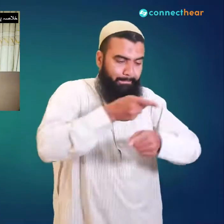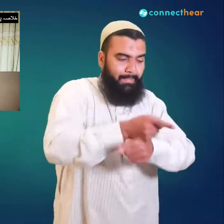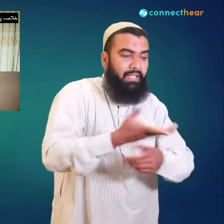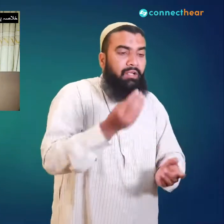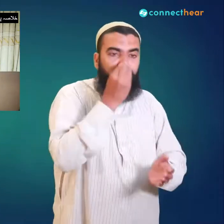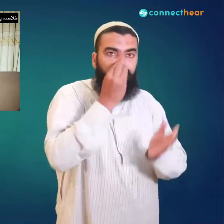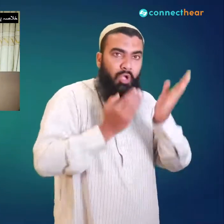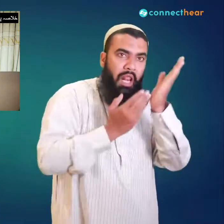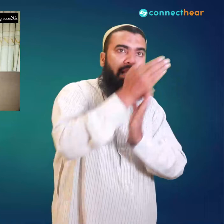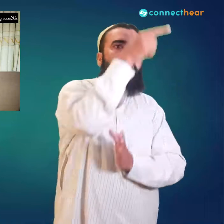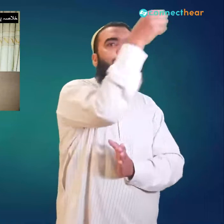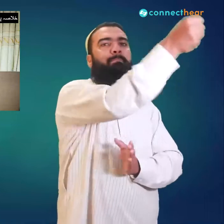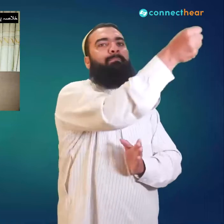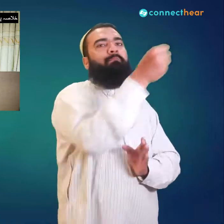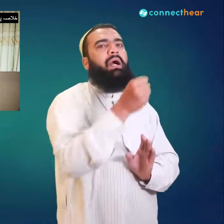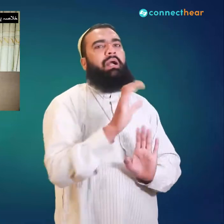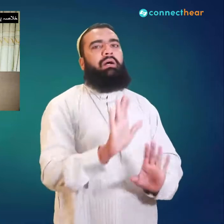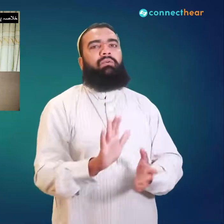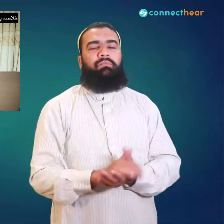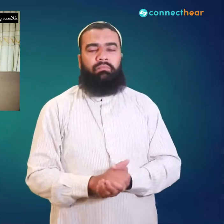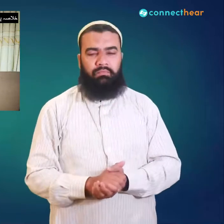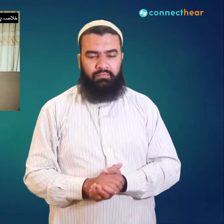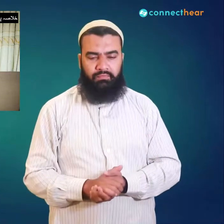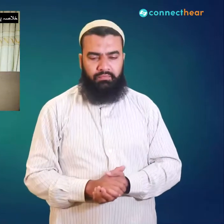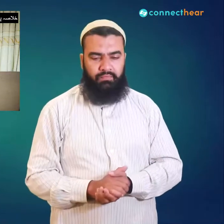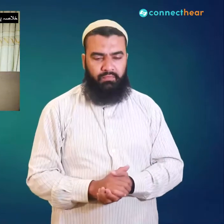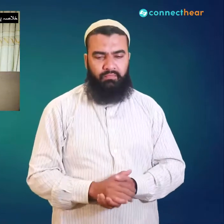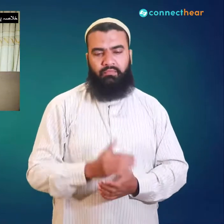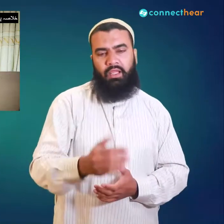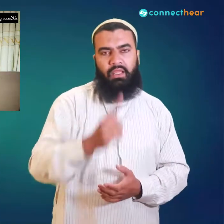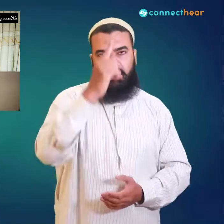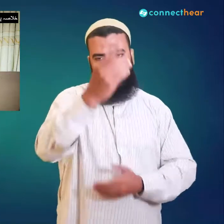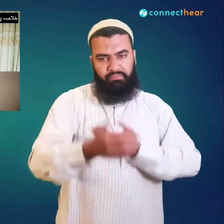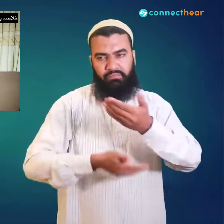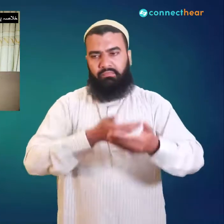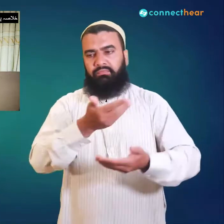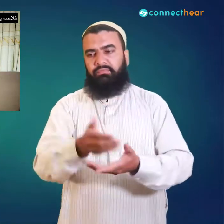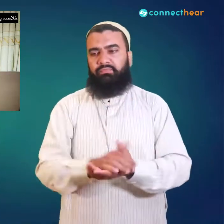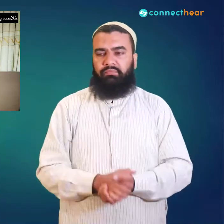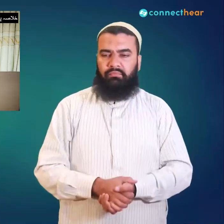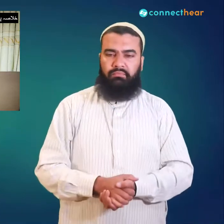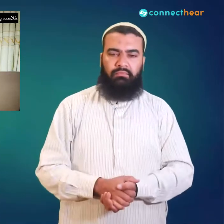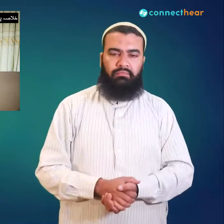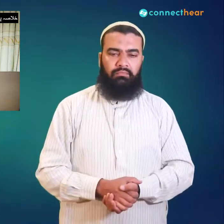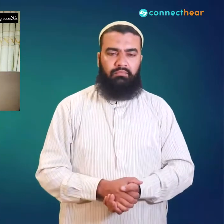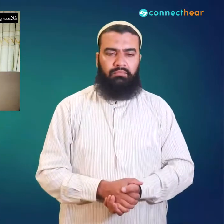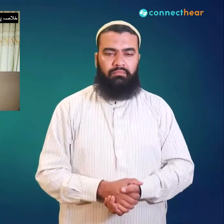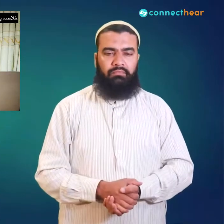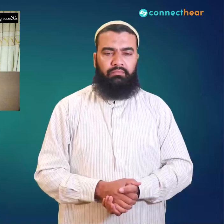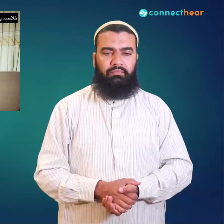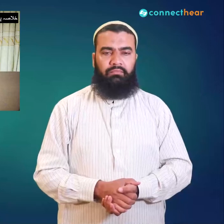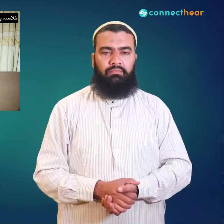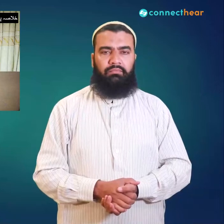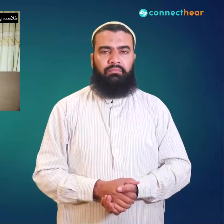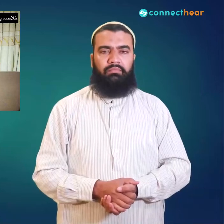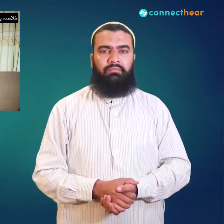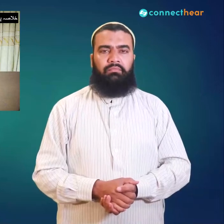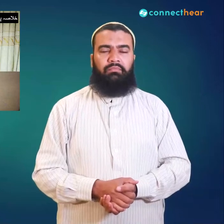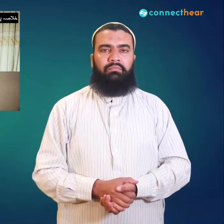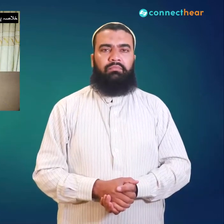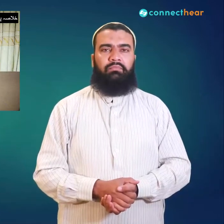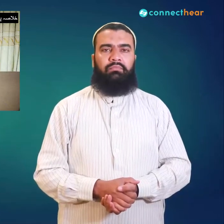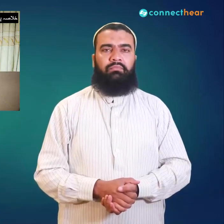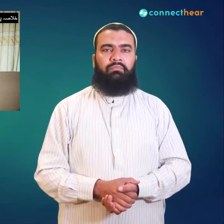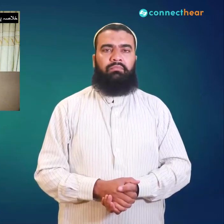کا وعدہ فرمایا ہے۔ رکوع نمبر 16، آیت نمبر 80، استغفر لہم او لا تستغفر